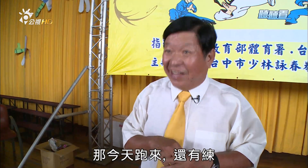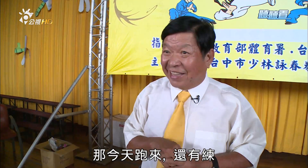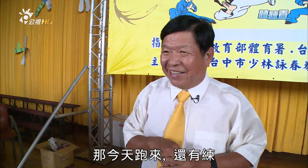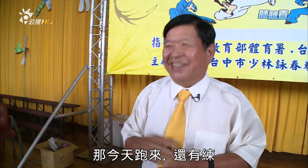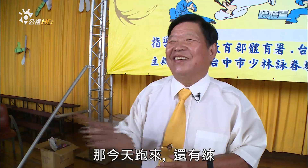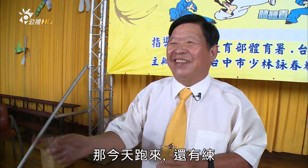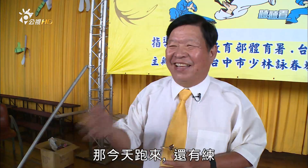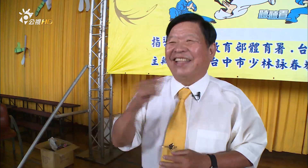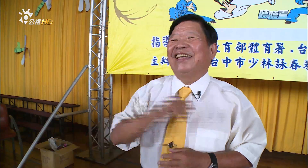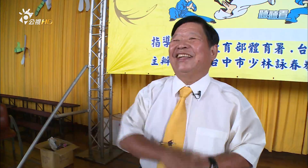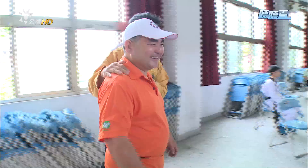练。